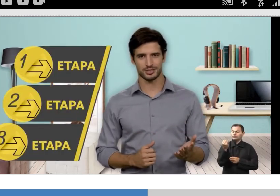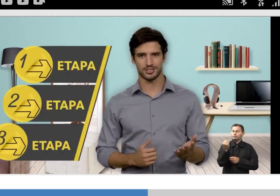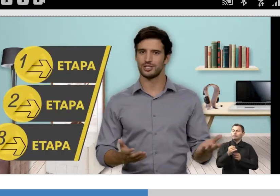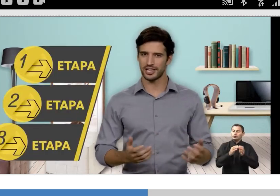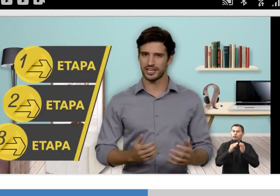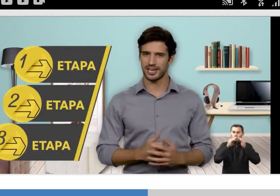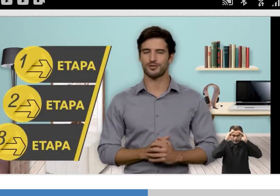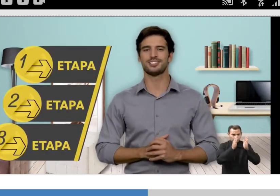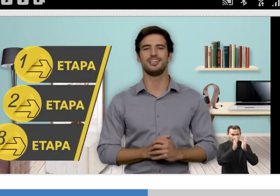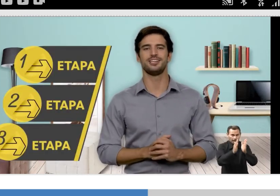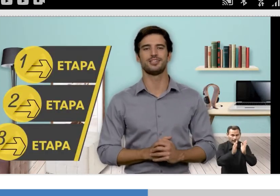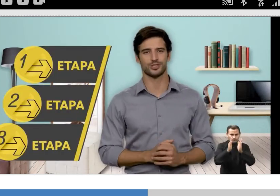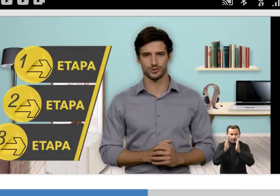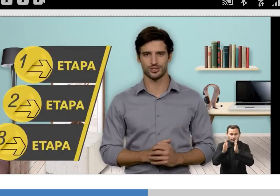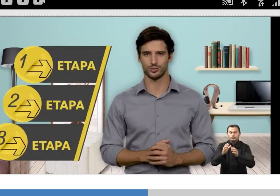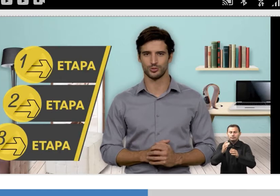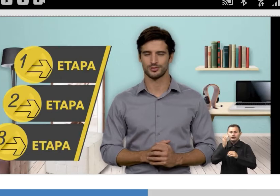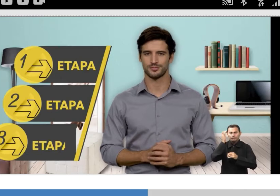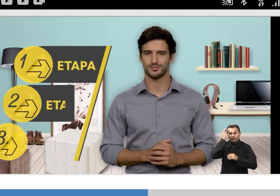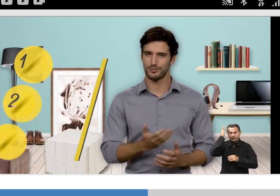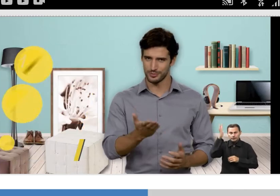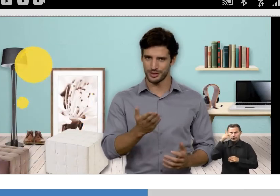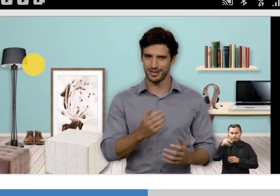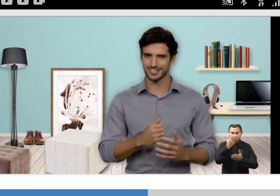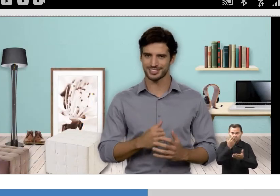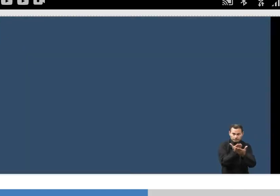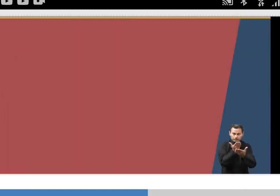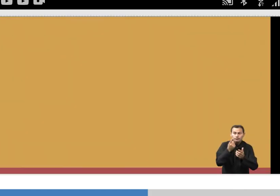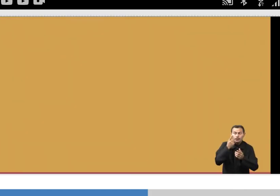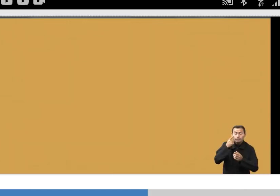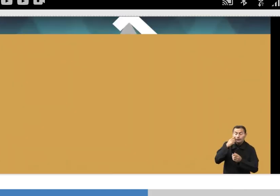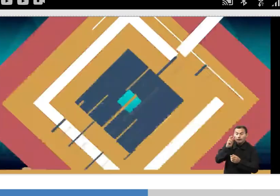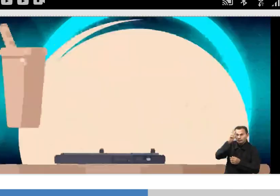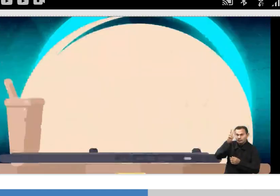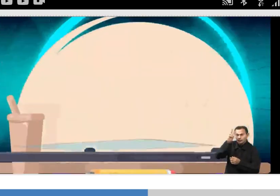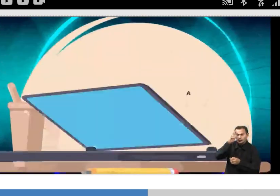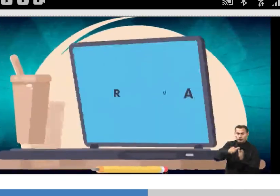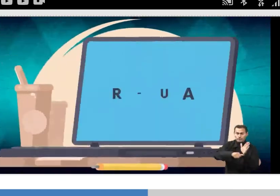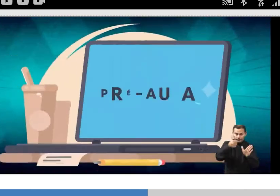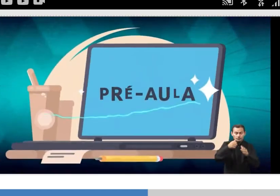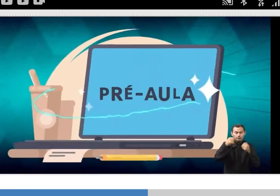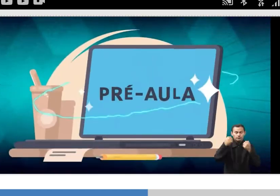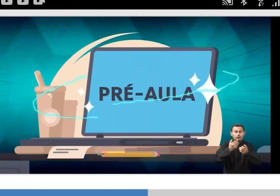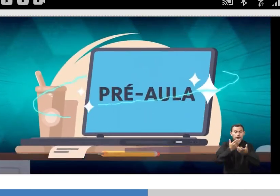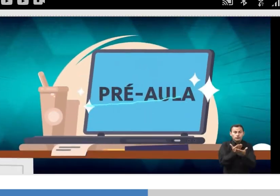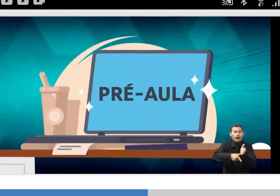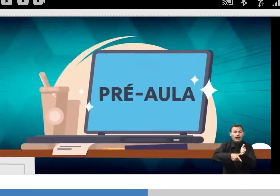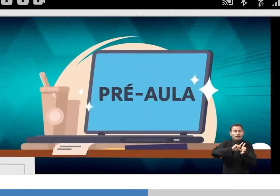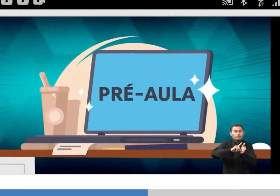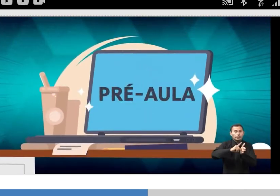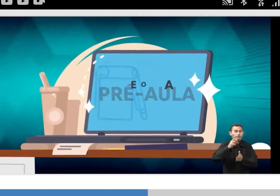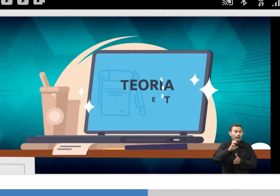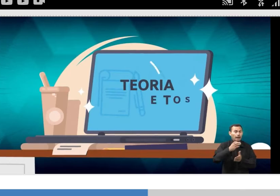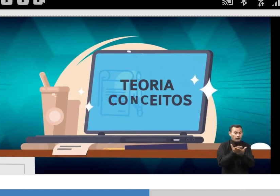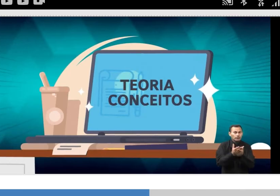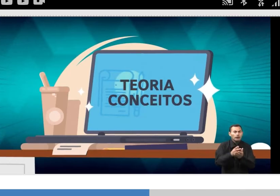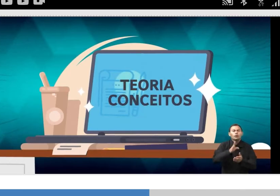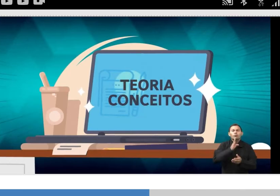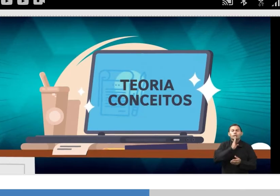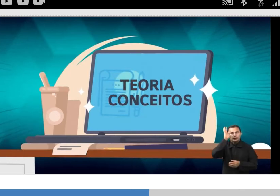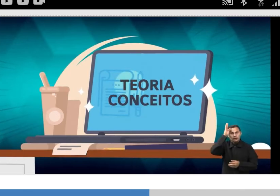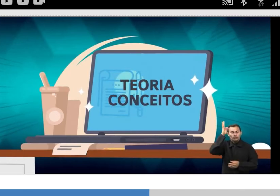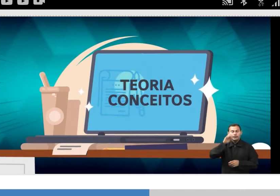etapas, já que elas facilitam os seus estudos. Vamos revê-las? Primeiro é necessário estudar a pré-aula para conhecer a teoria e